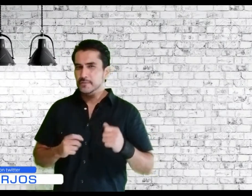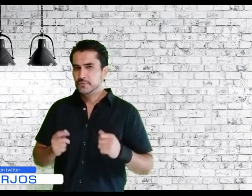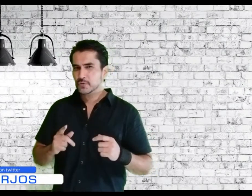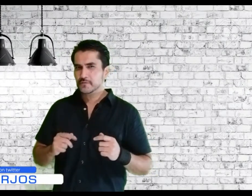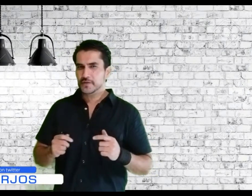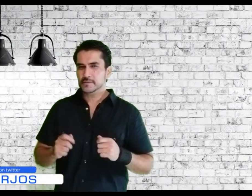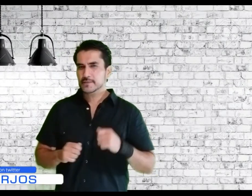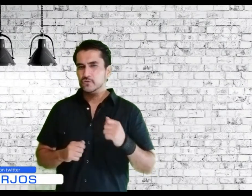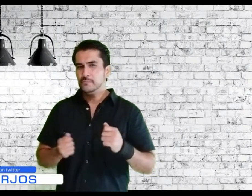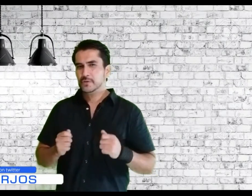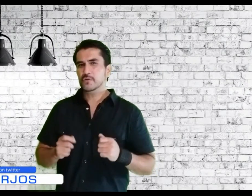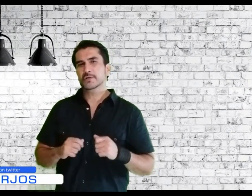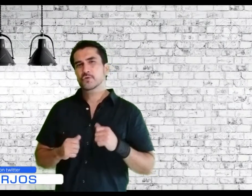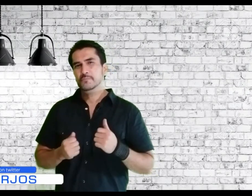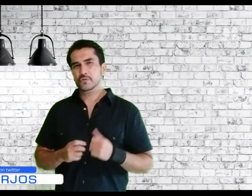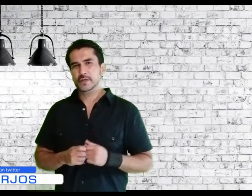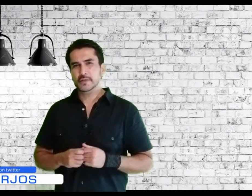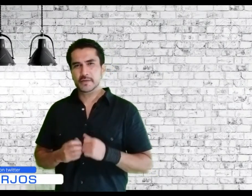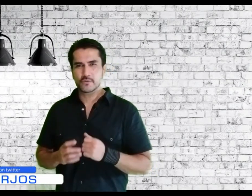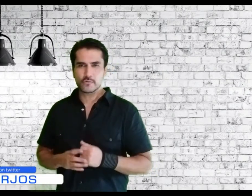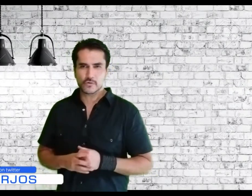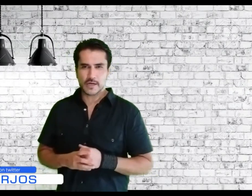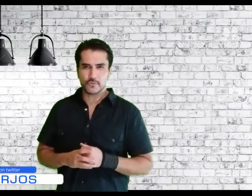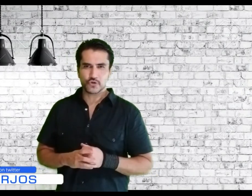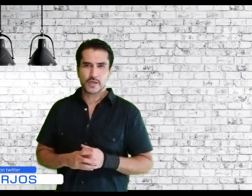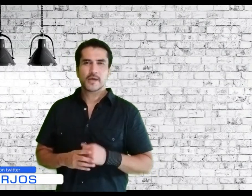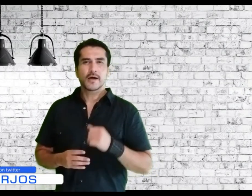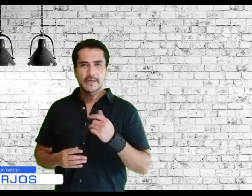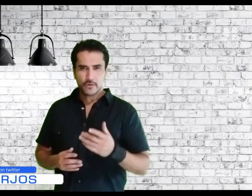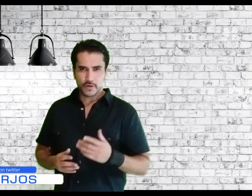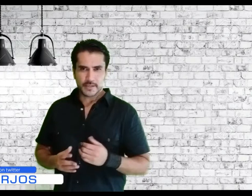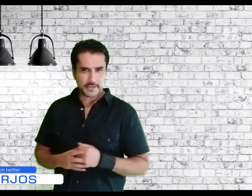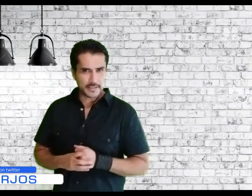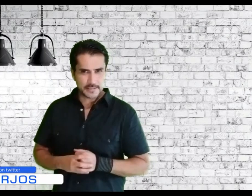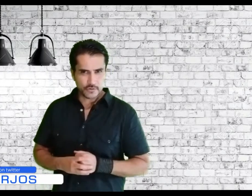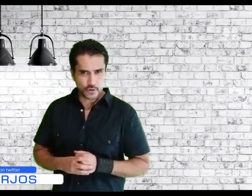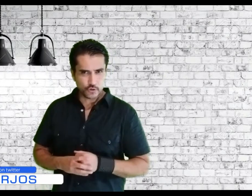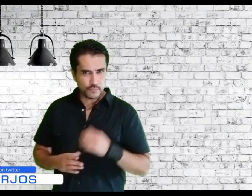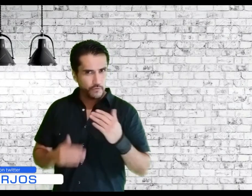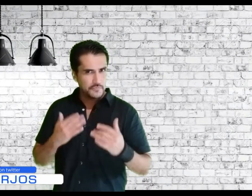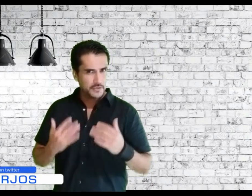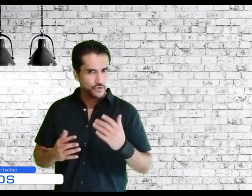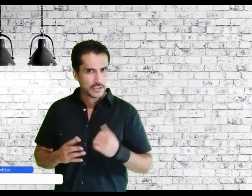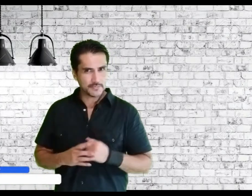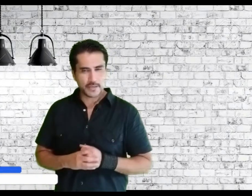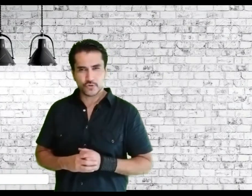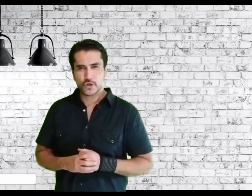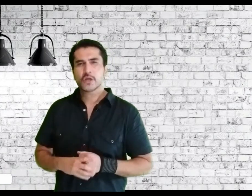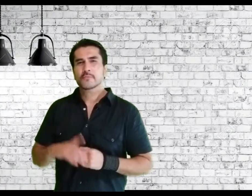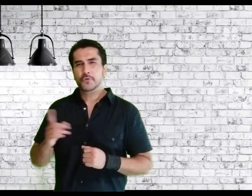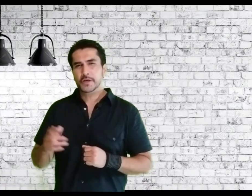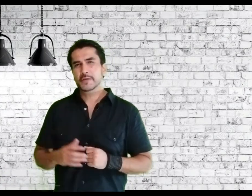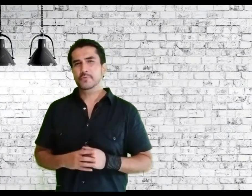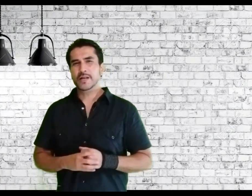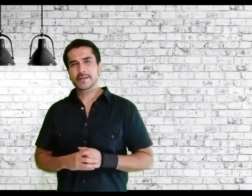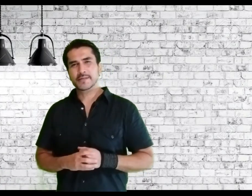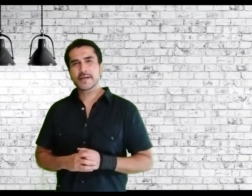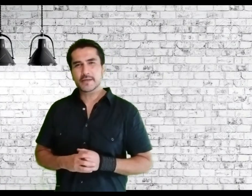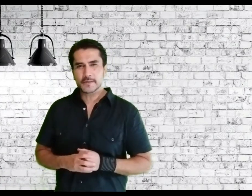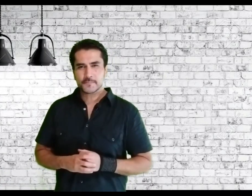o diferentes tópicos que son importantes que los conozcamos a la hora de realizar nuestros movimientos en las manos. Por ejemplo, la letra L,